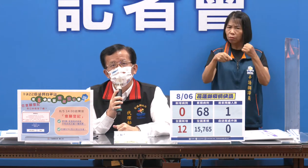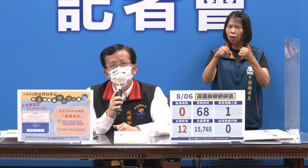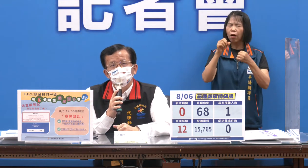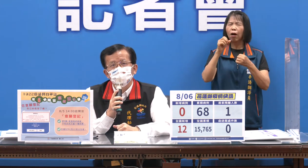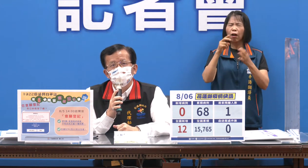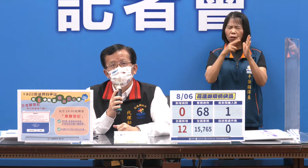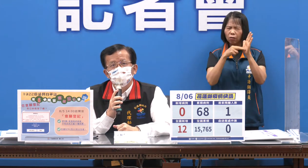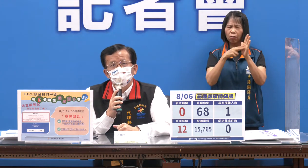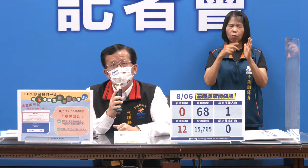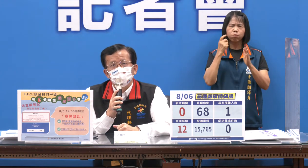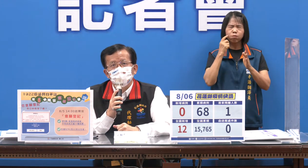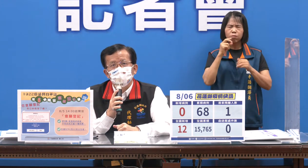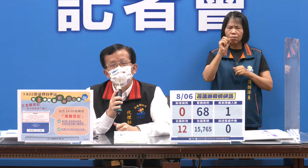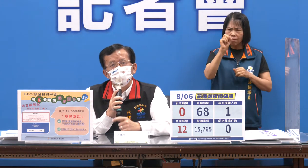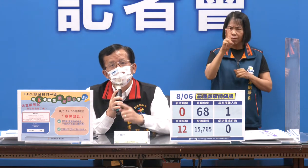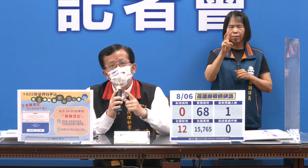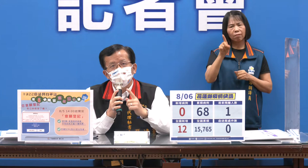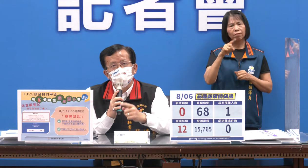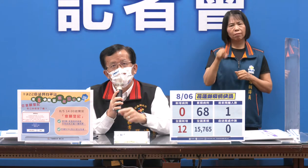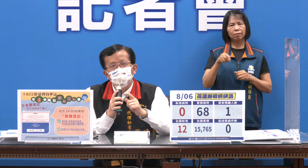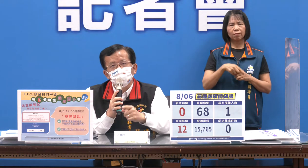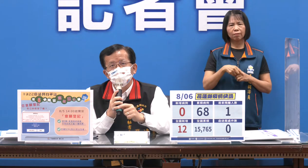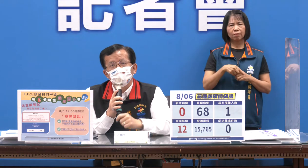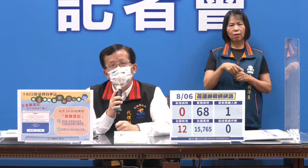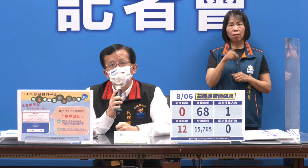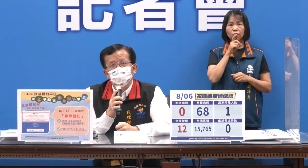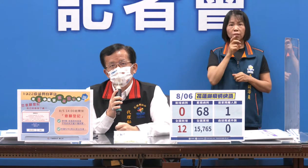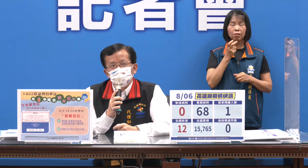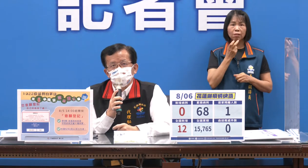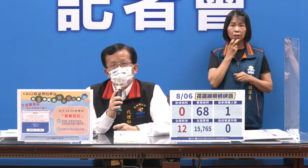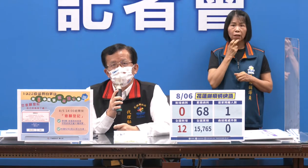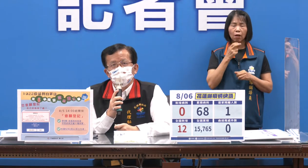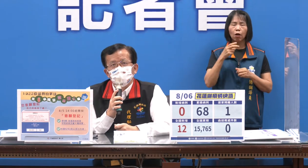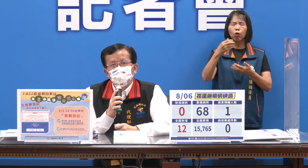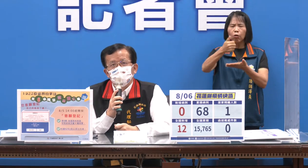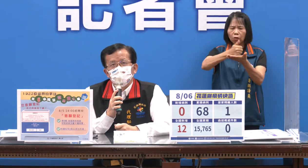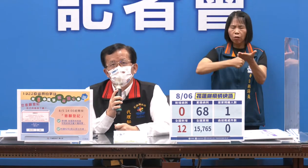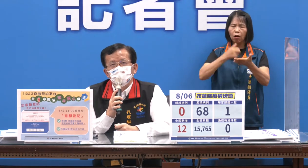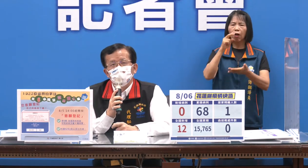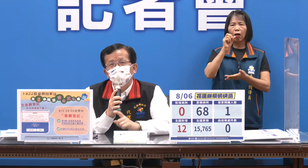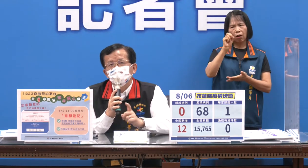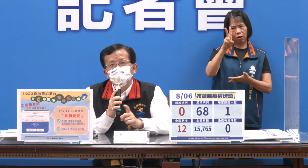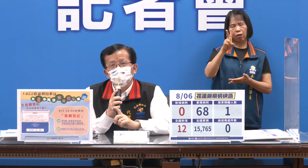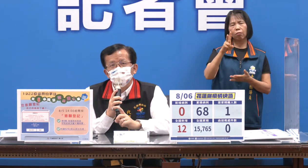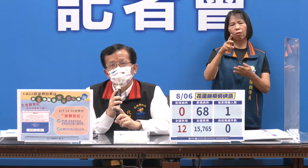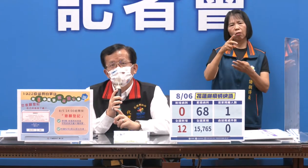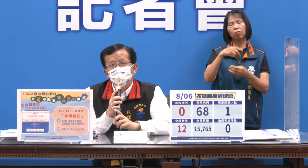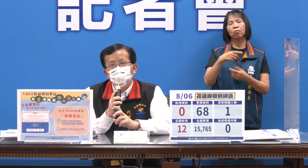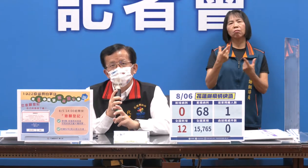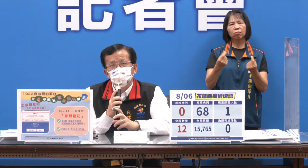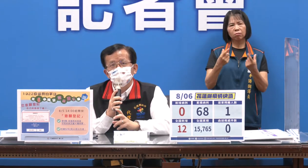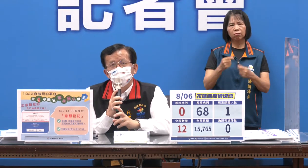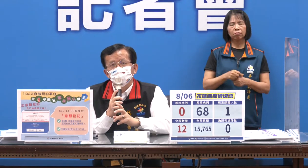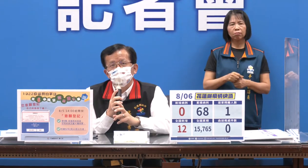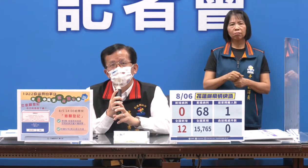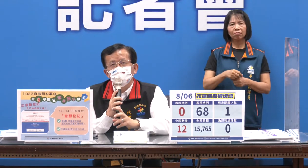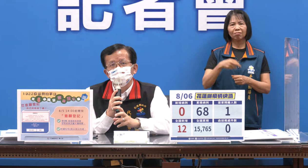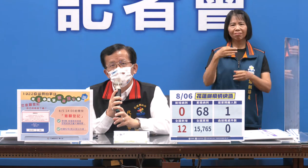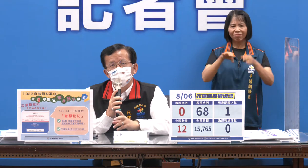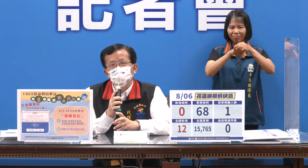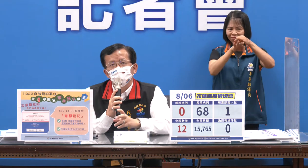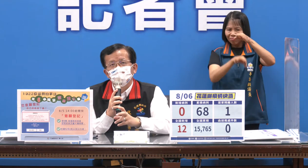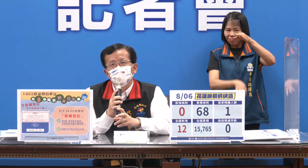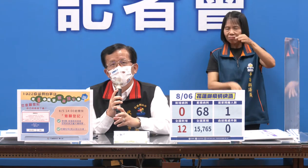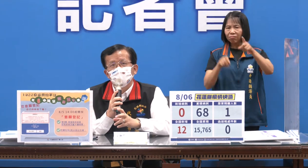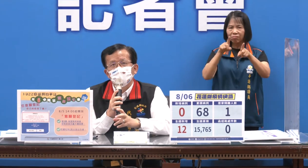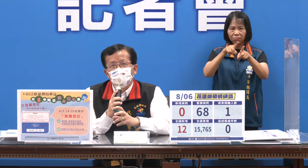200人，那么中央的疫苗拨下来就是这个数字，不会再有什么造册依照